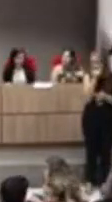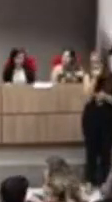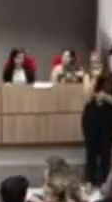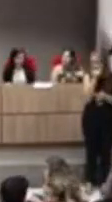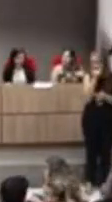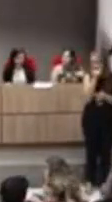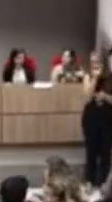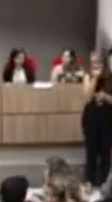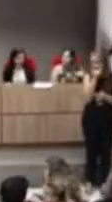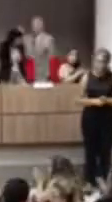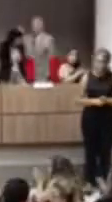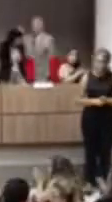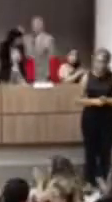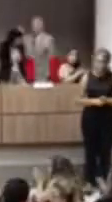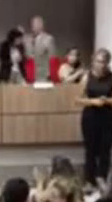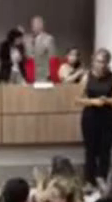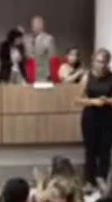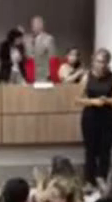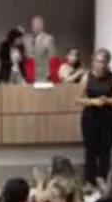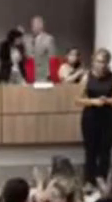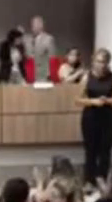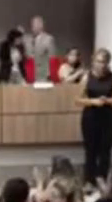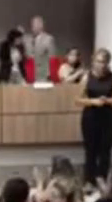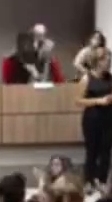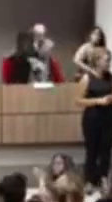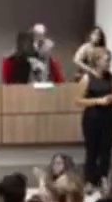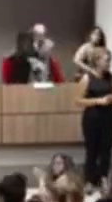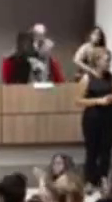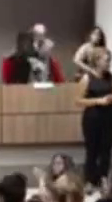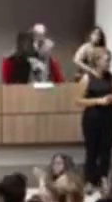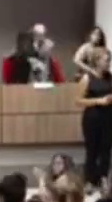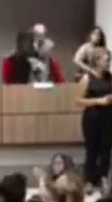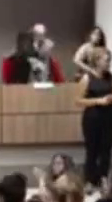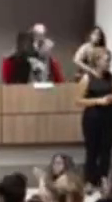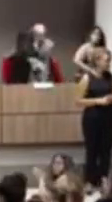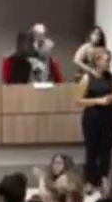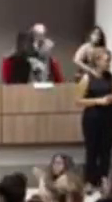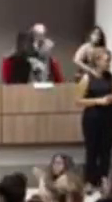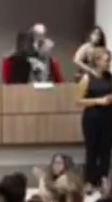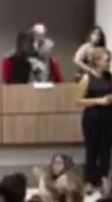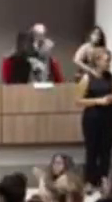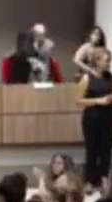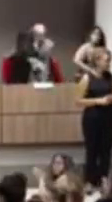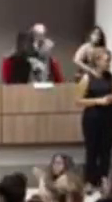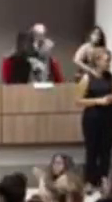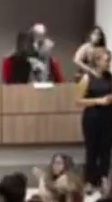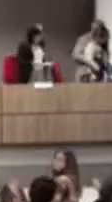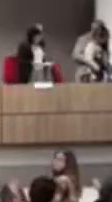Obrigada,